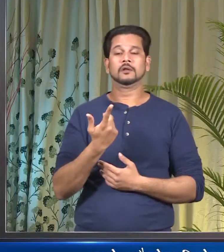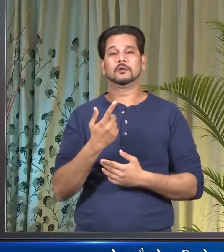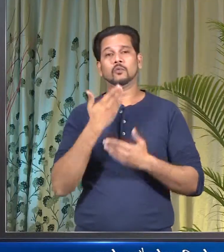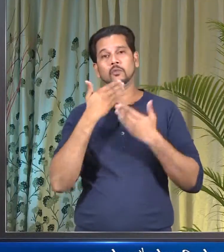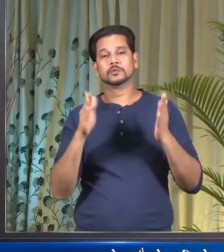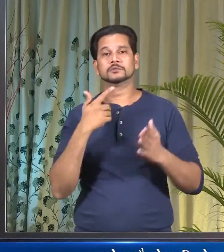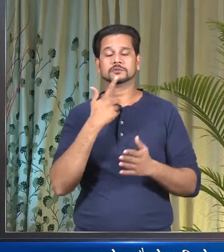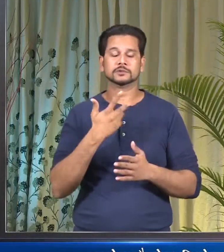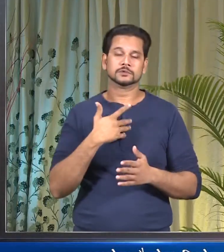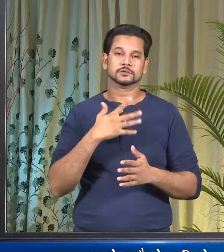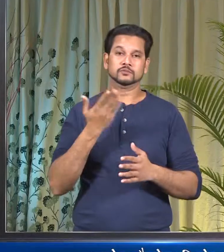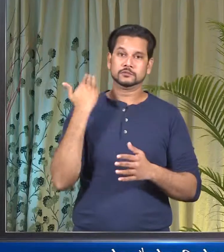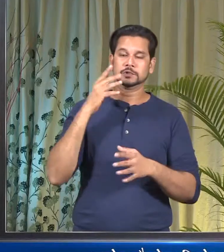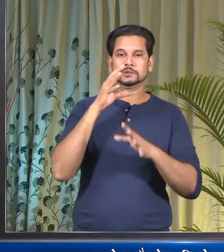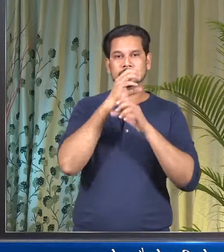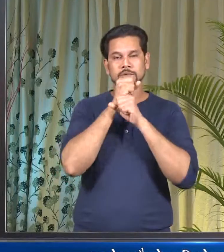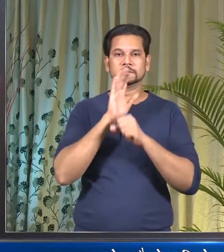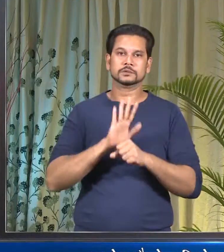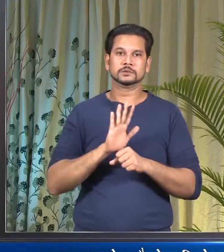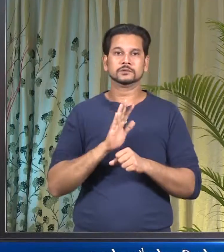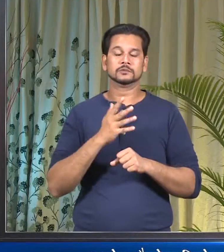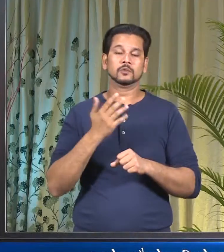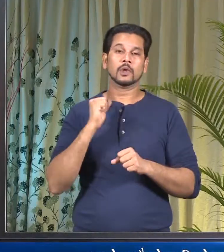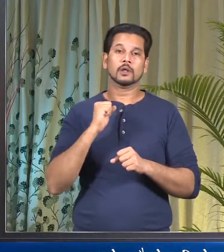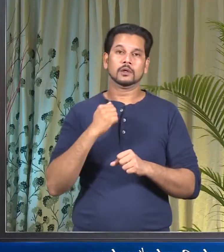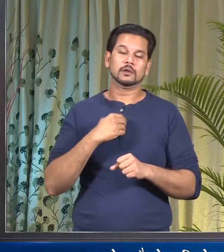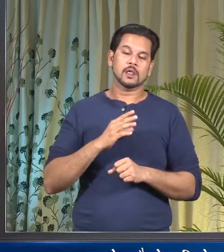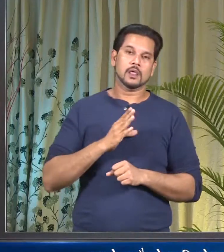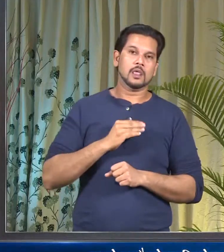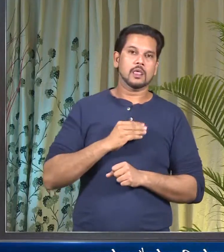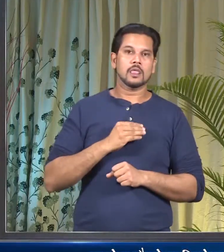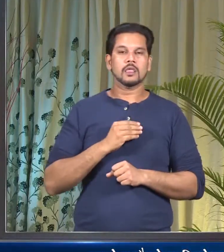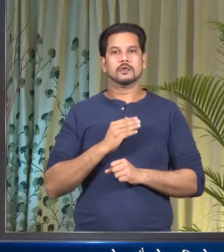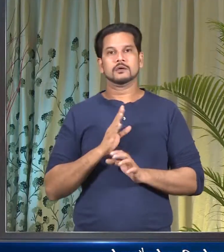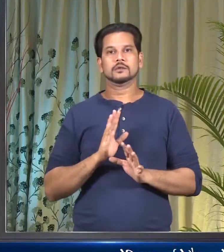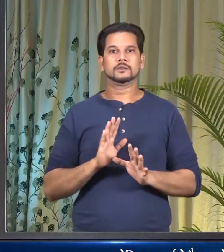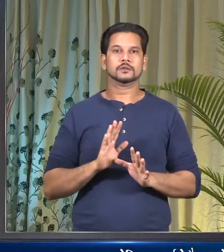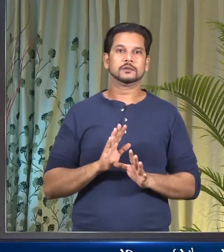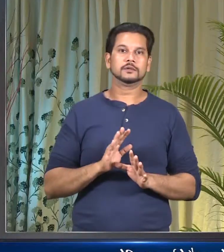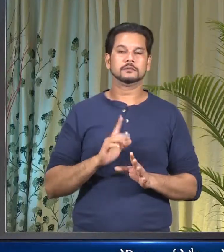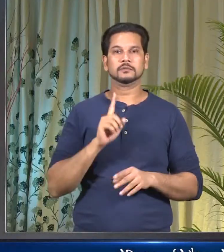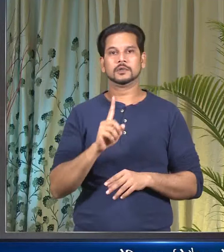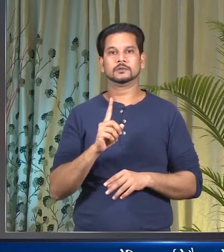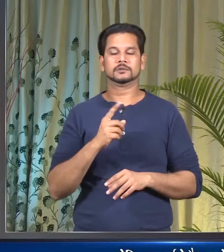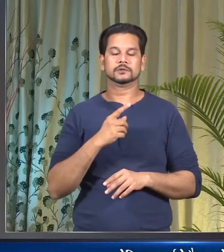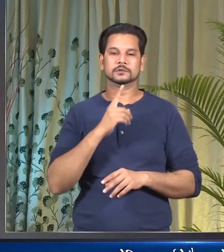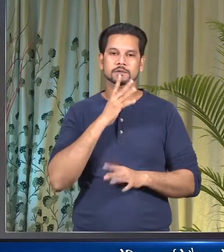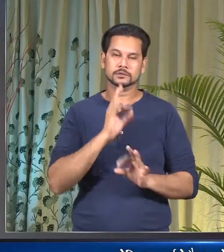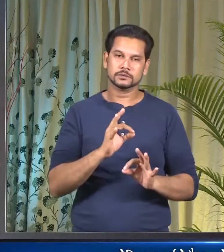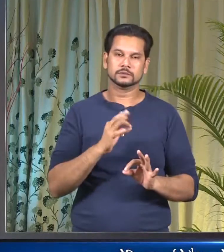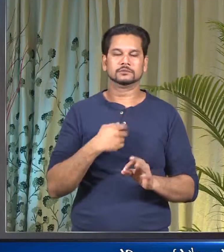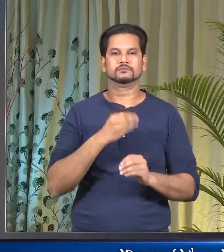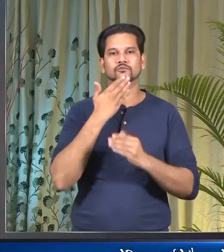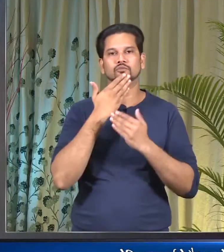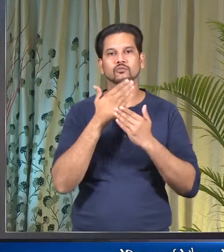चुप रहा क्योंकि मुझे डर मैसुस हो रहा था लेकिन सच्चाई ये है